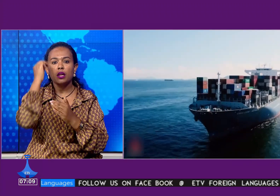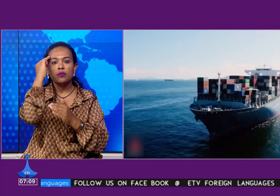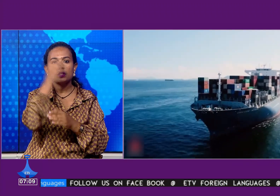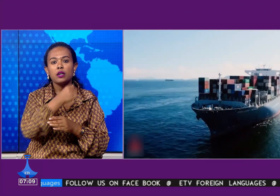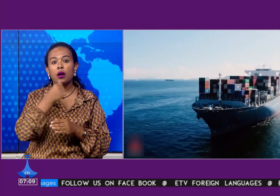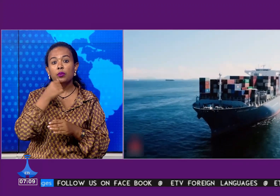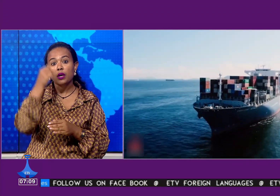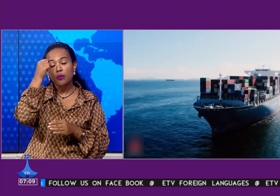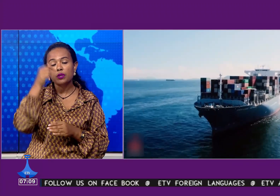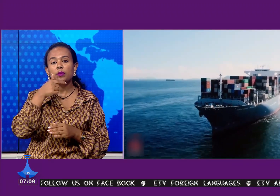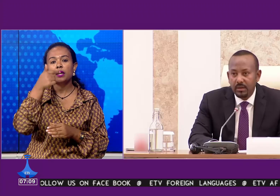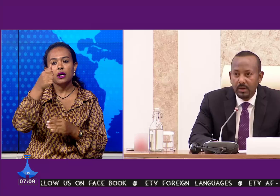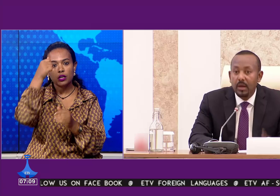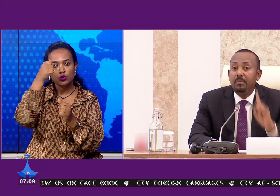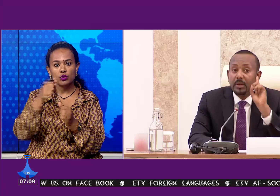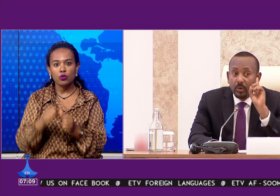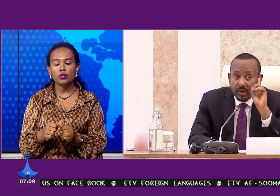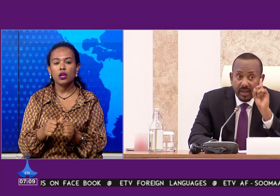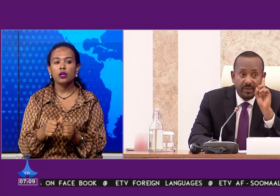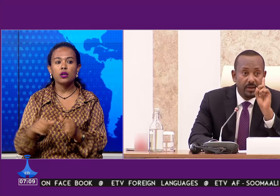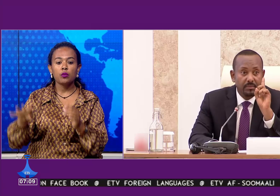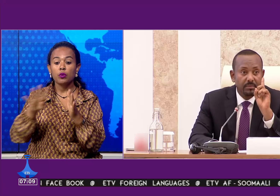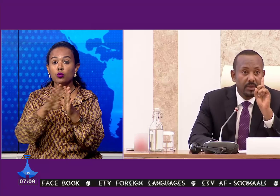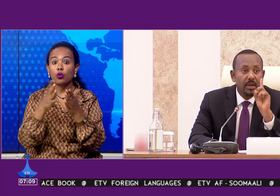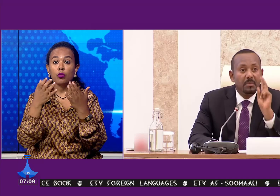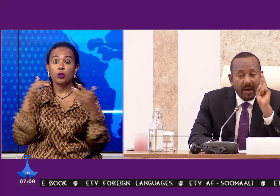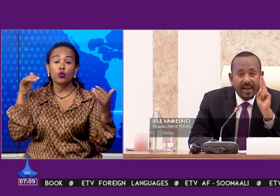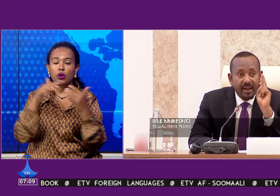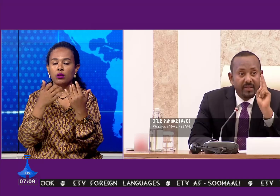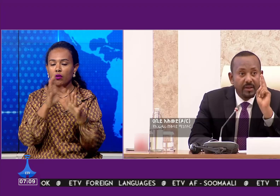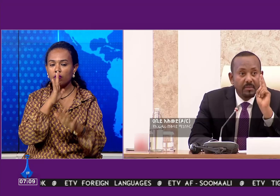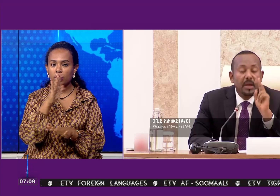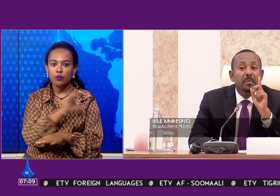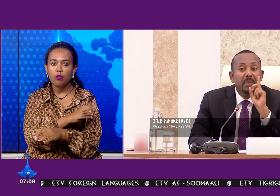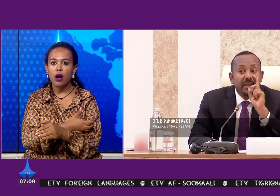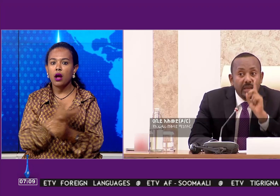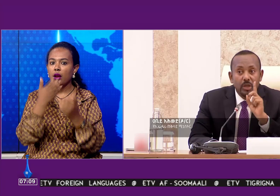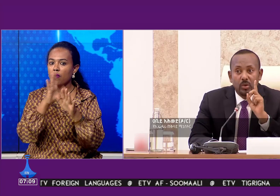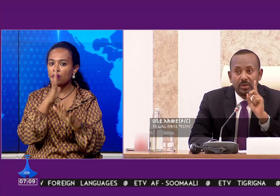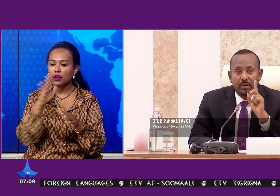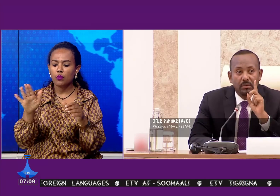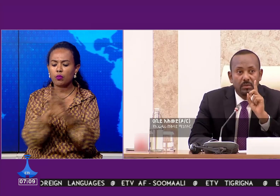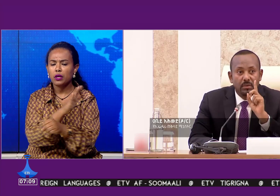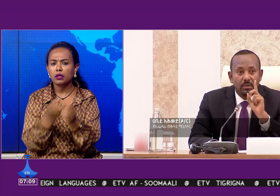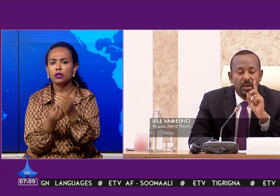አህመድ መናገራቸው ይታወሳል። በጦርነት አንፈልግም፣ በኃይል አንፈልግም። በቂ ሪሶርስ